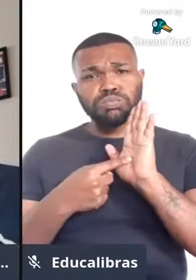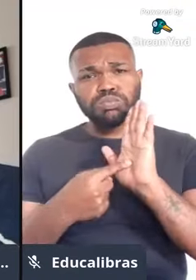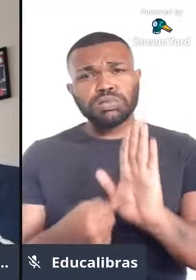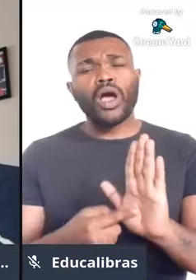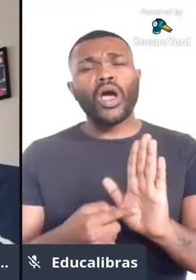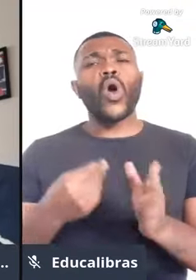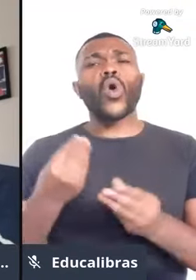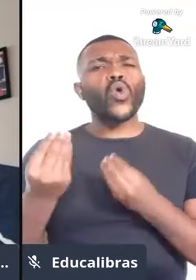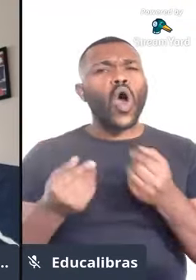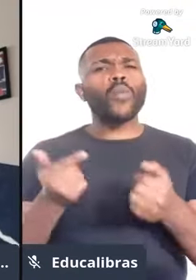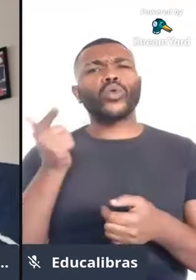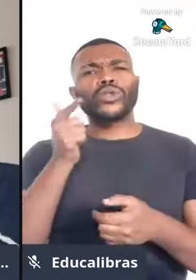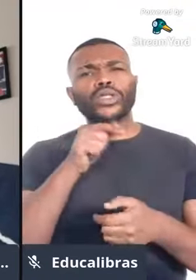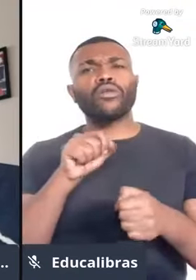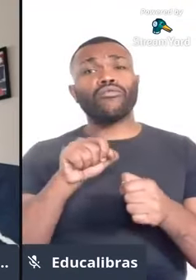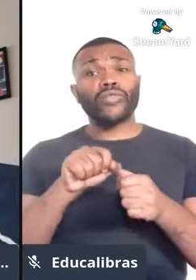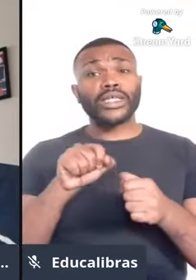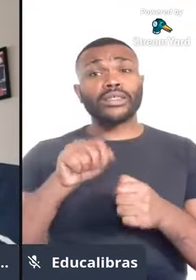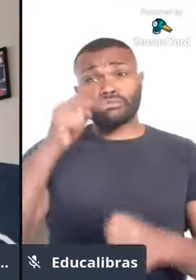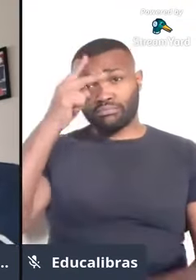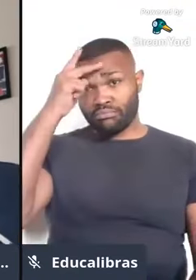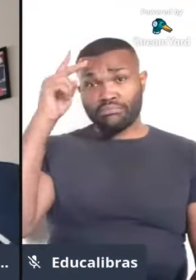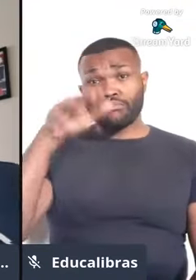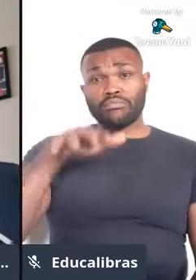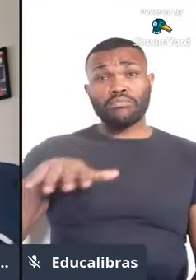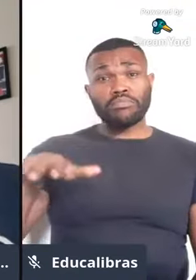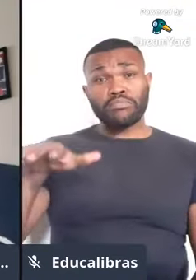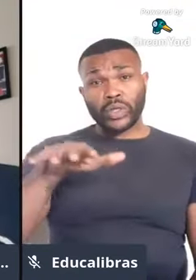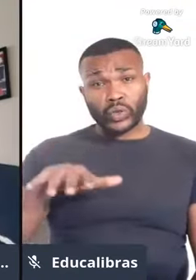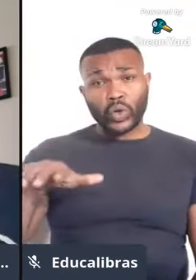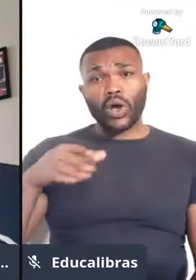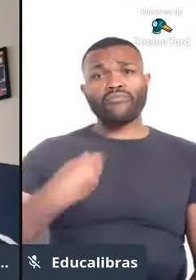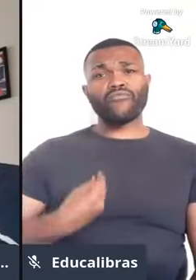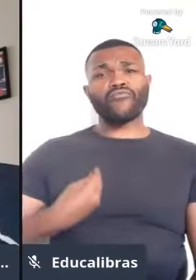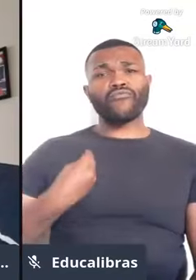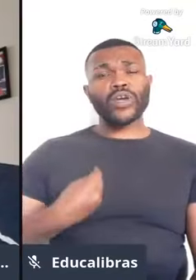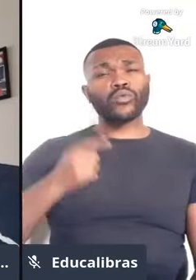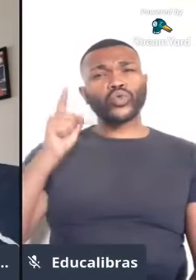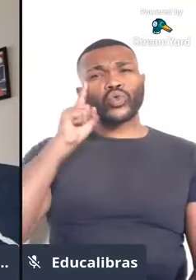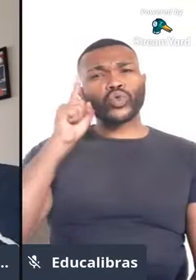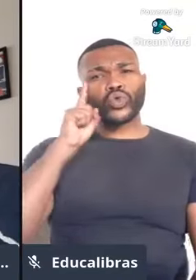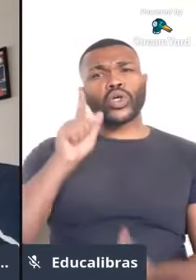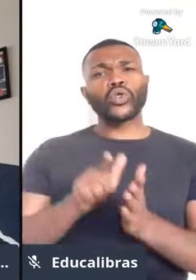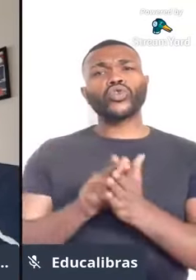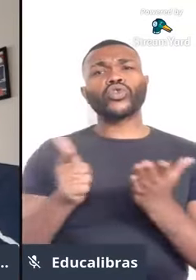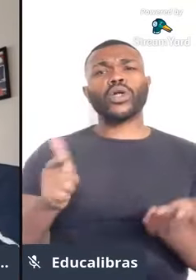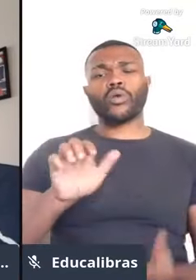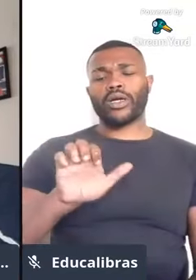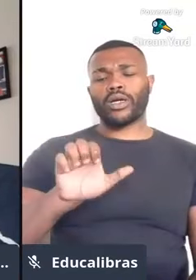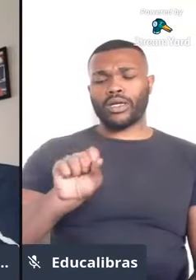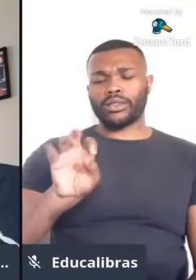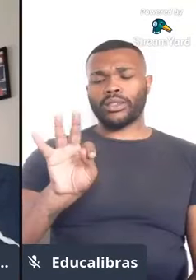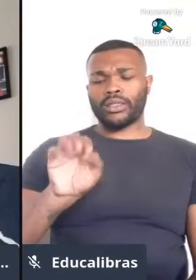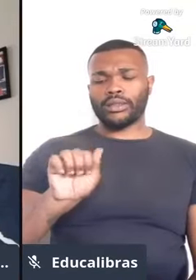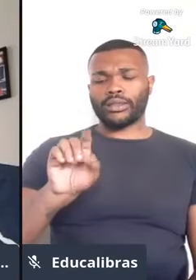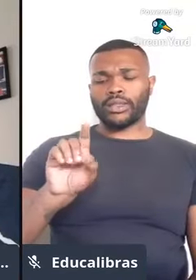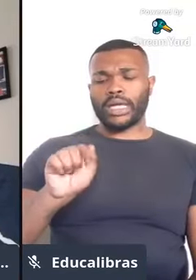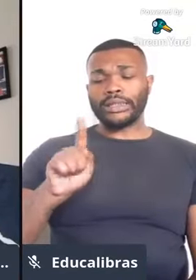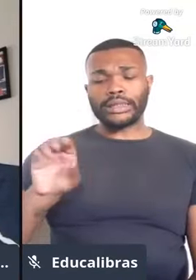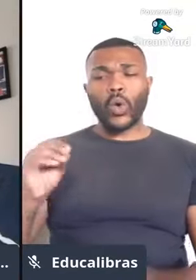as pessoas que estão ali, o meu convívio diário é com o Estadão, até que ponto eu consigo fazer os meus colegas de trabalho